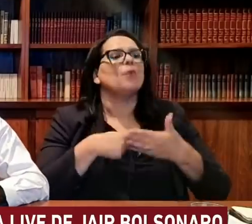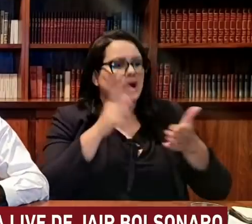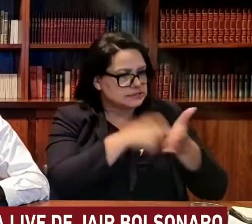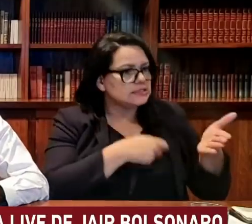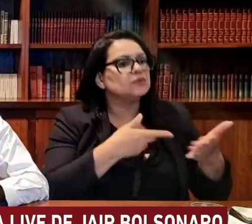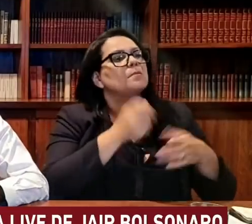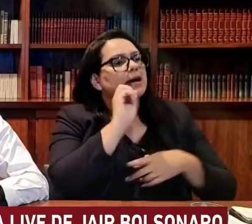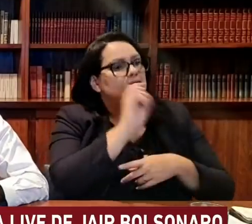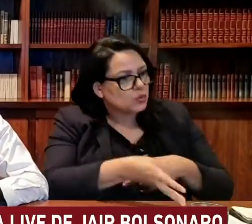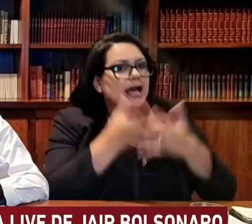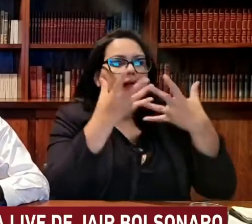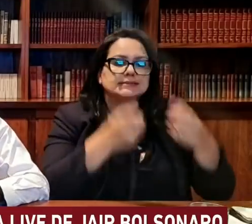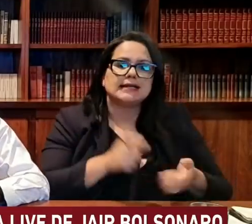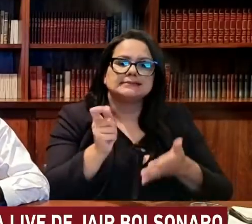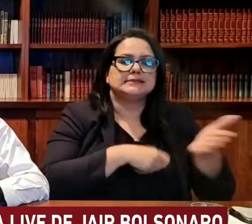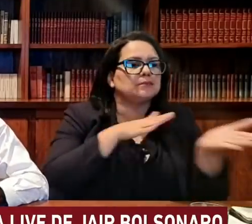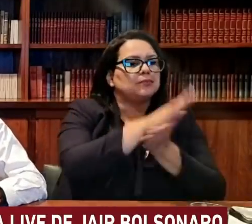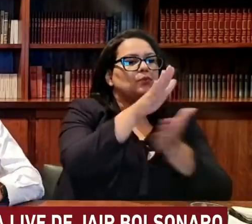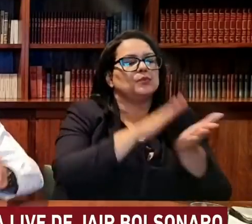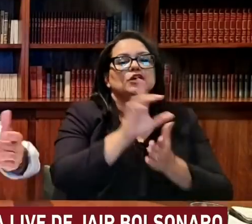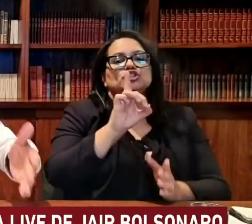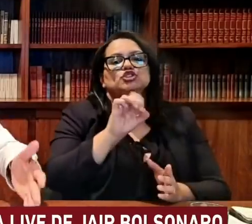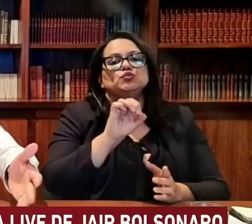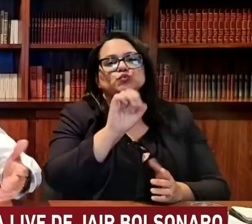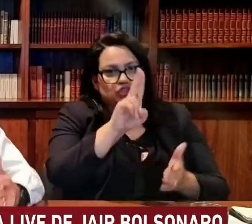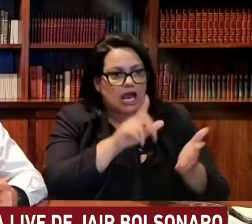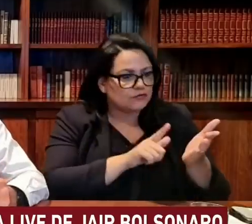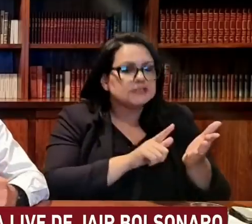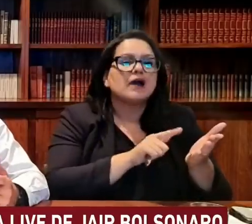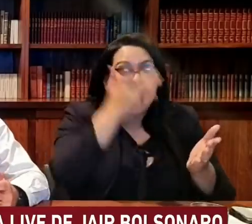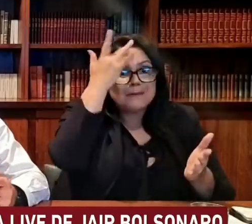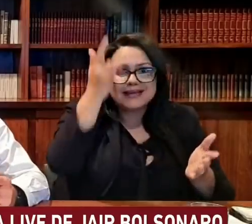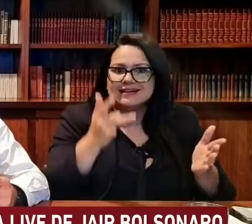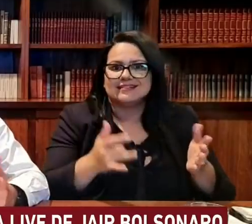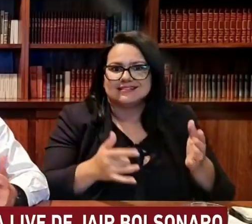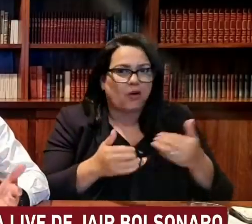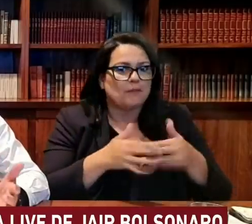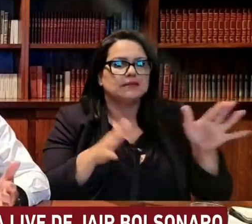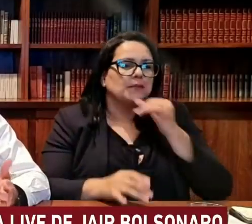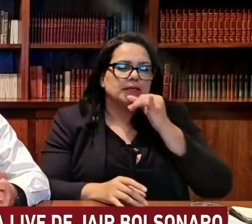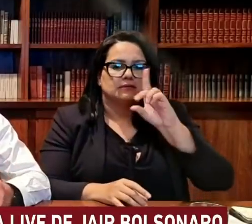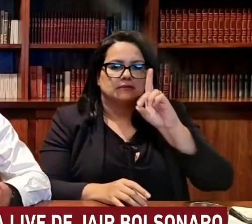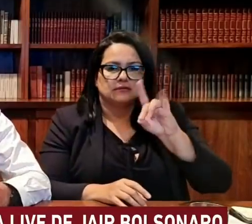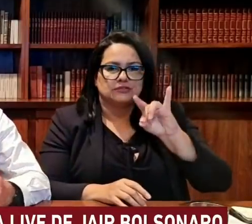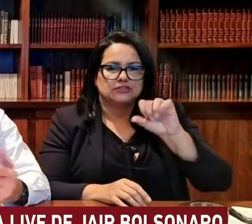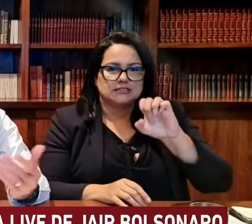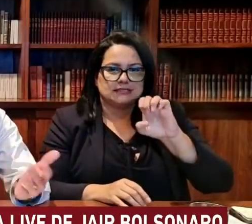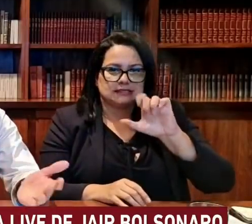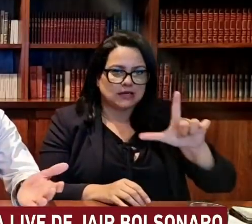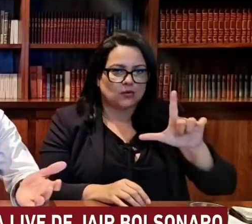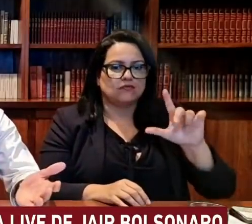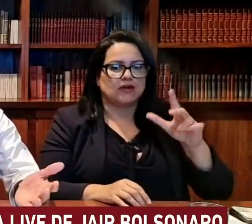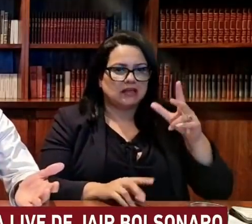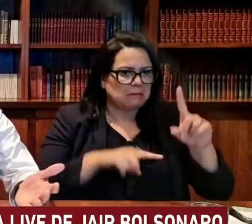noite ou da madrugada, publica em Diário Oficial da União, e a partir de amanhã. Então, por exemplo, na questão do diesel, em vez de se cobrar